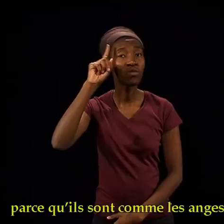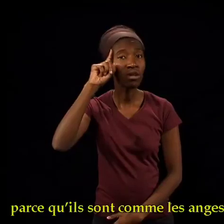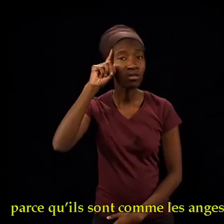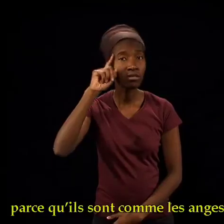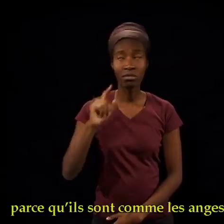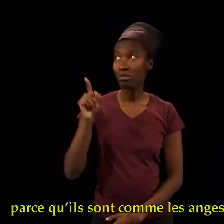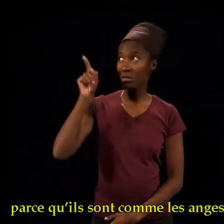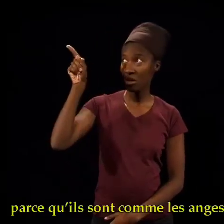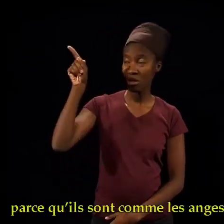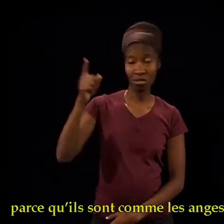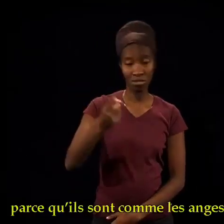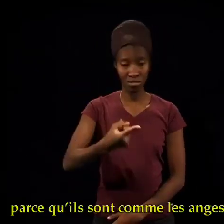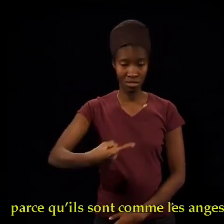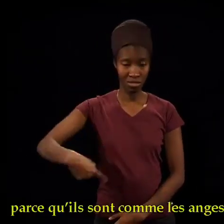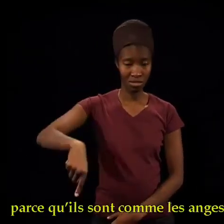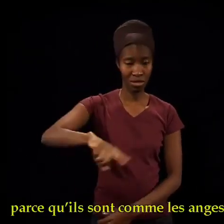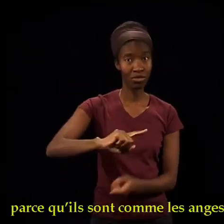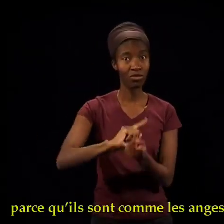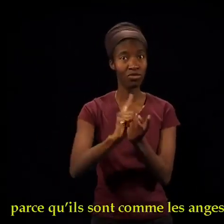parce qu'ils sont comme les anges.